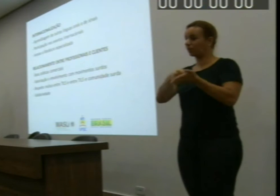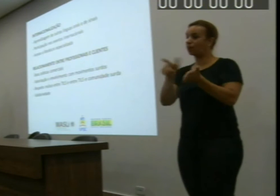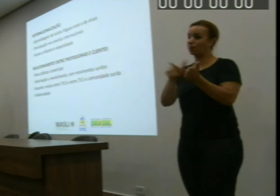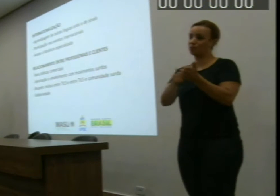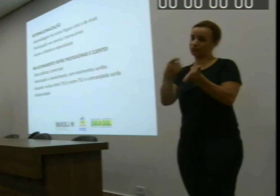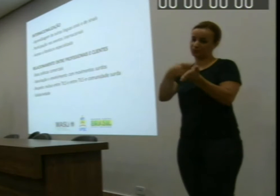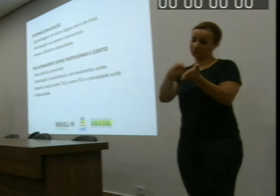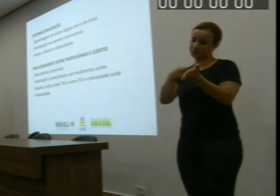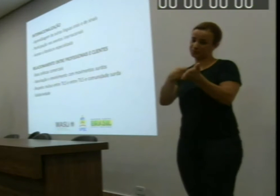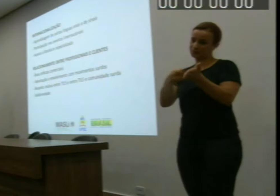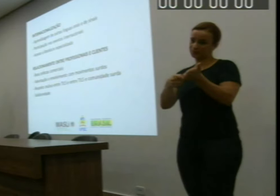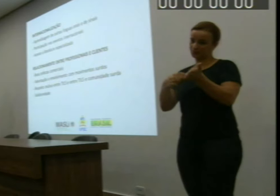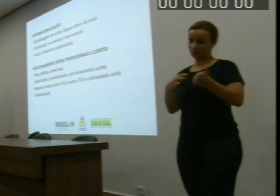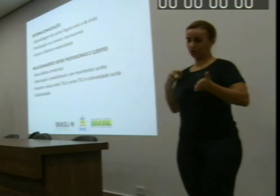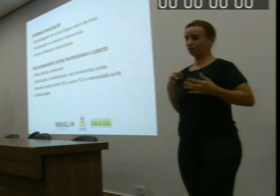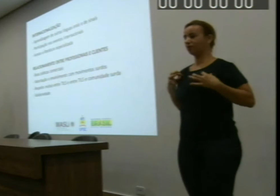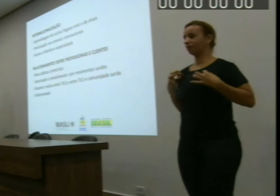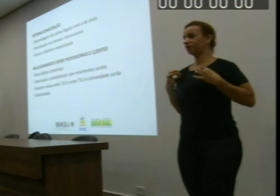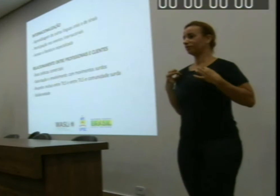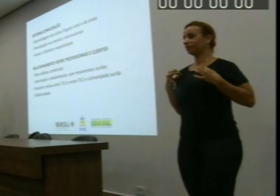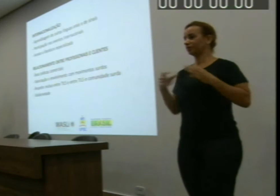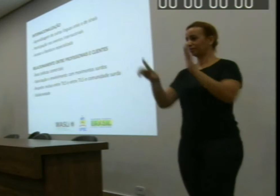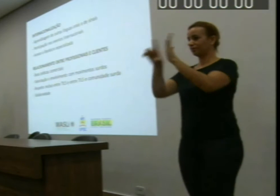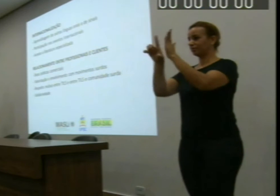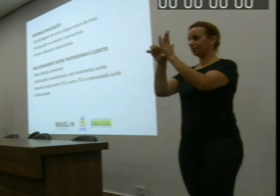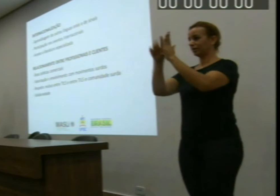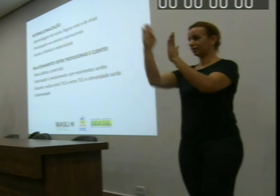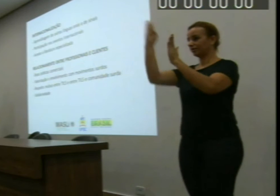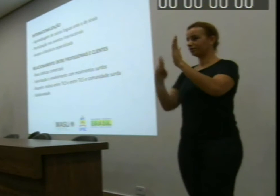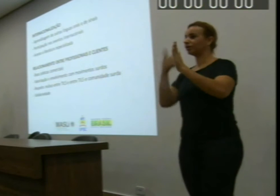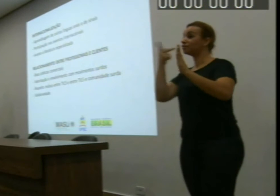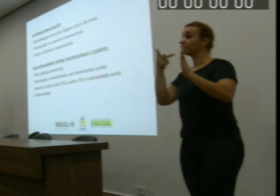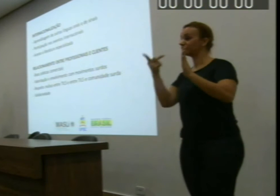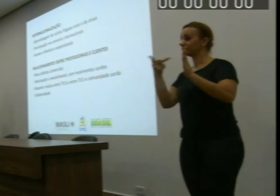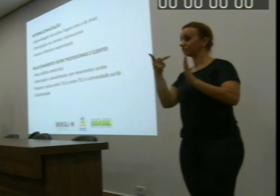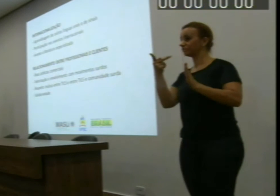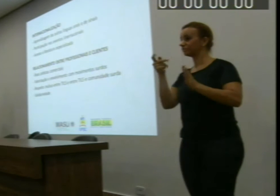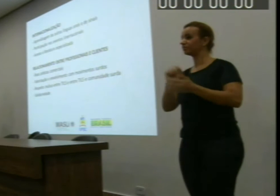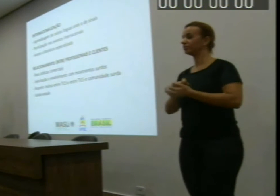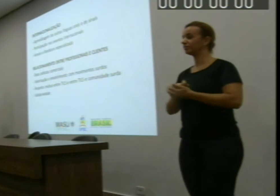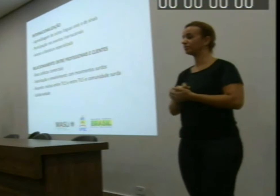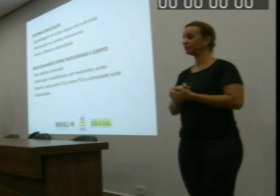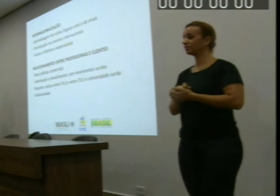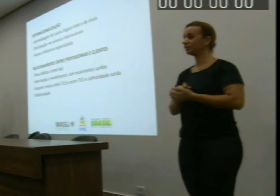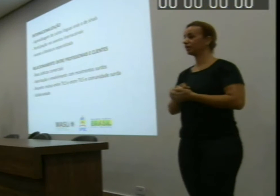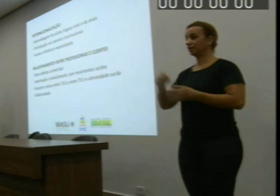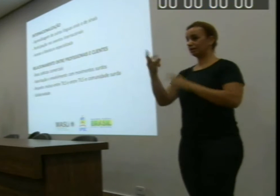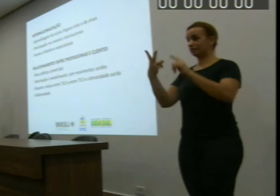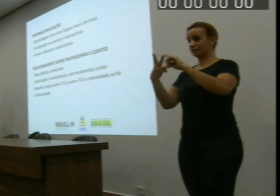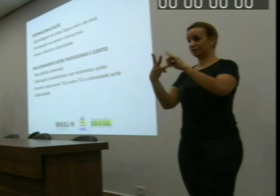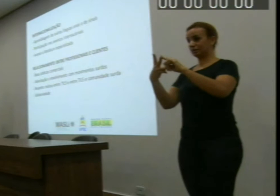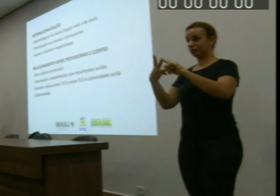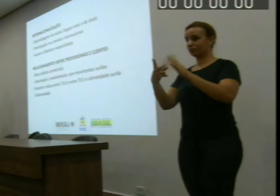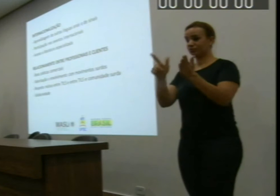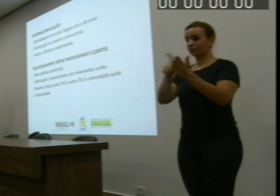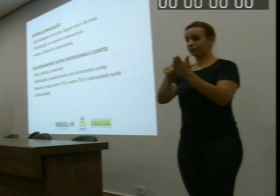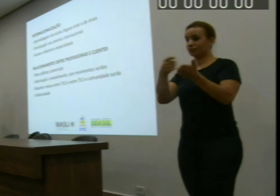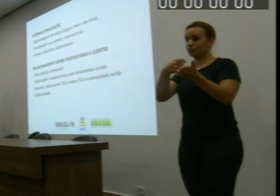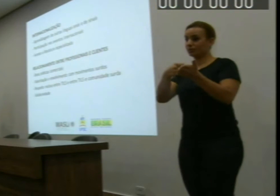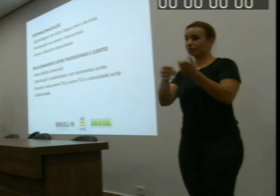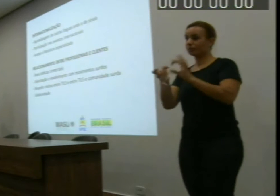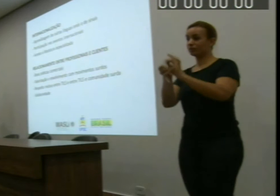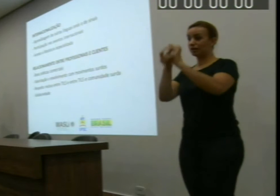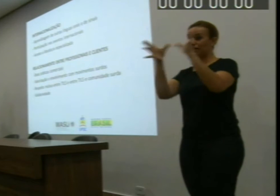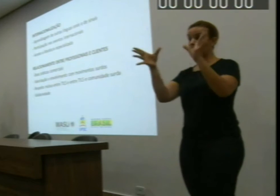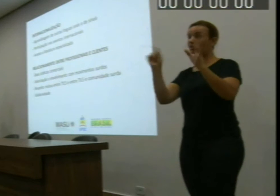documento de voluntariado porque isso é legislação brasileira inclusive e também deveriam assinar um documento de autorização de